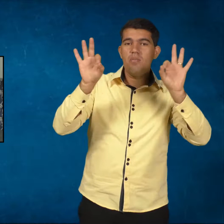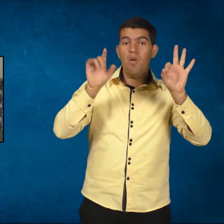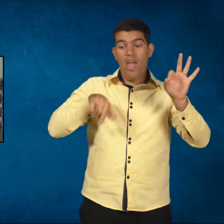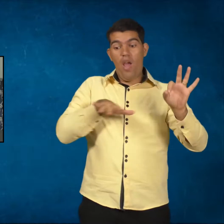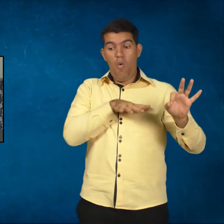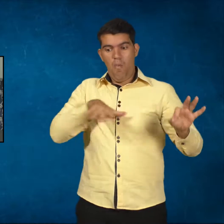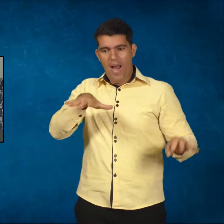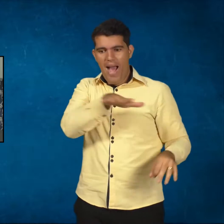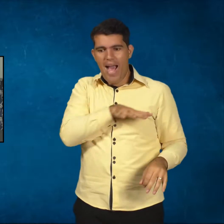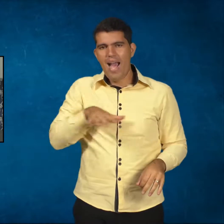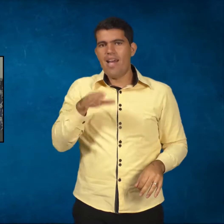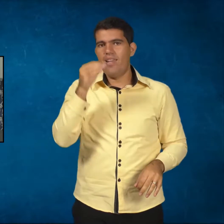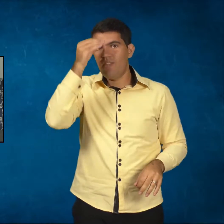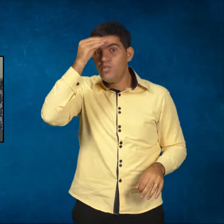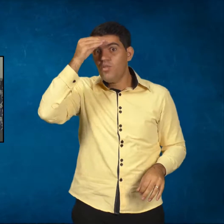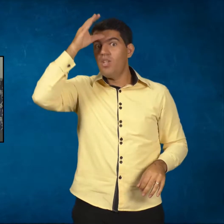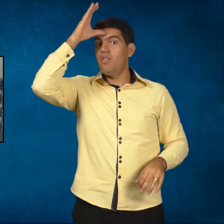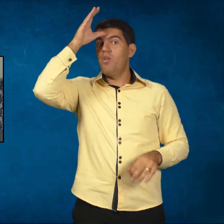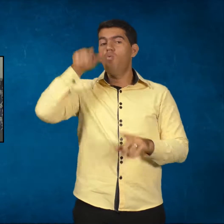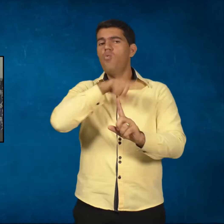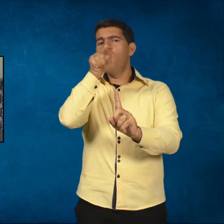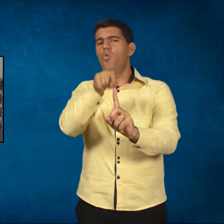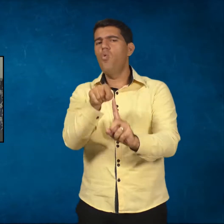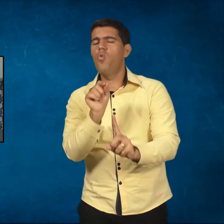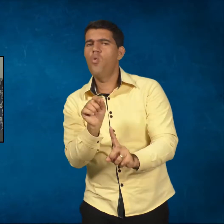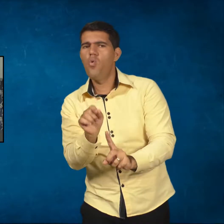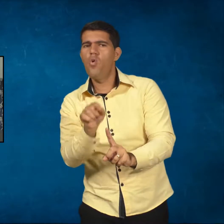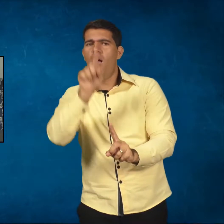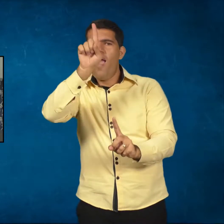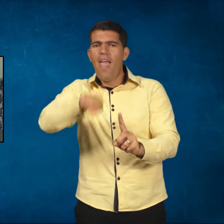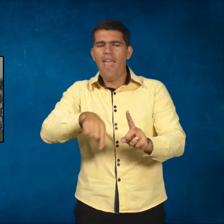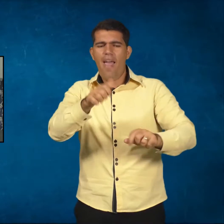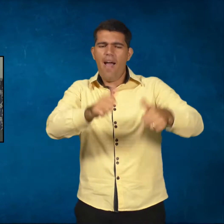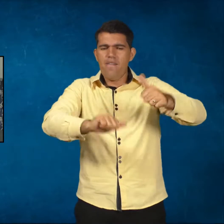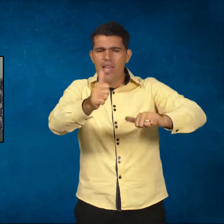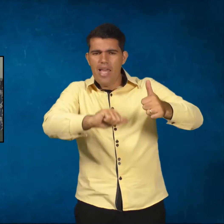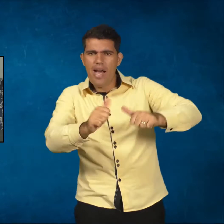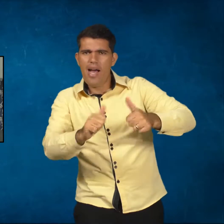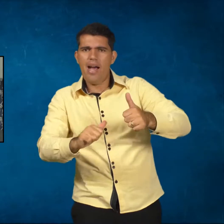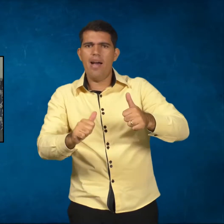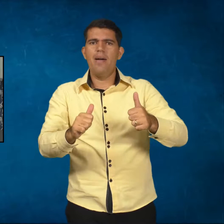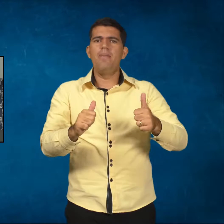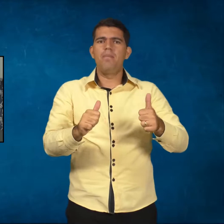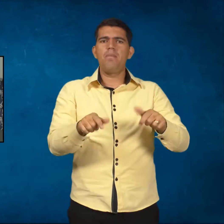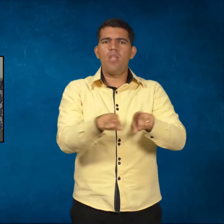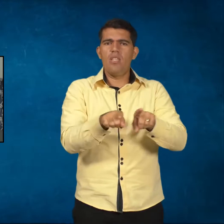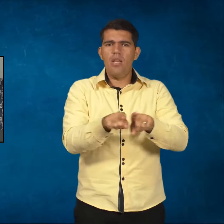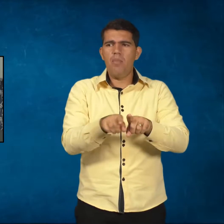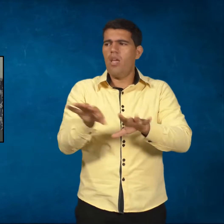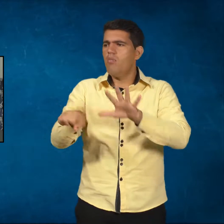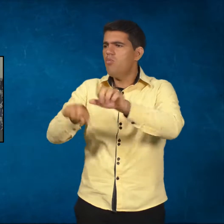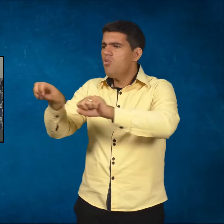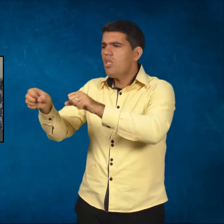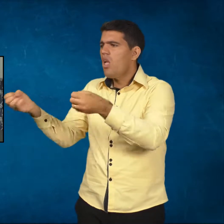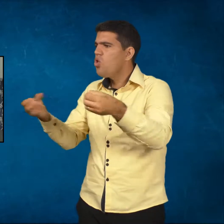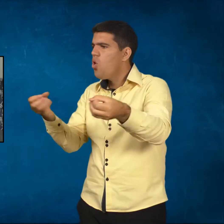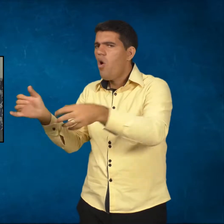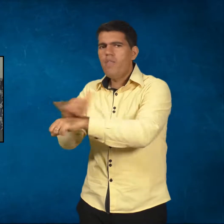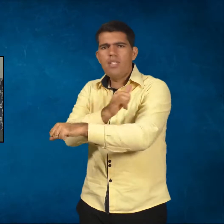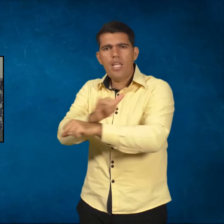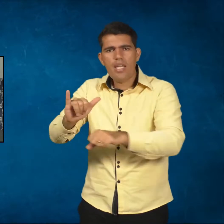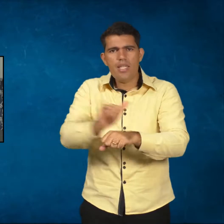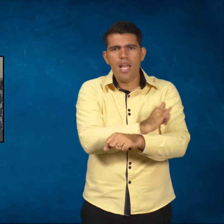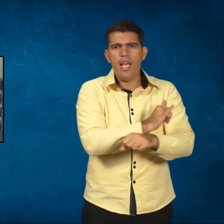área de conhecimento que tem por objetivo avaliar, buscar novas